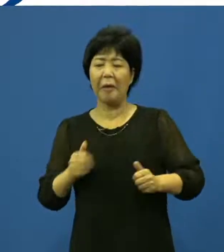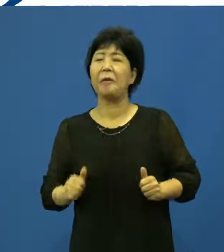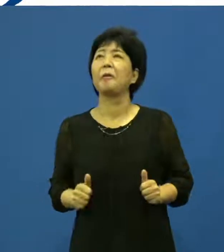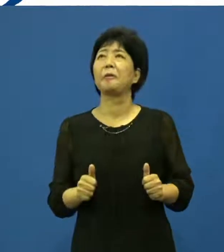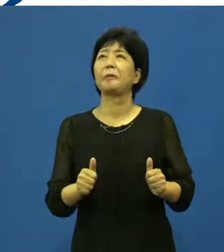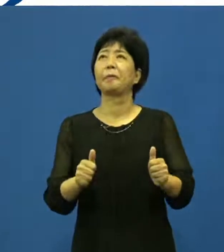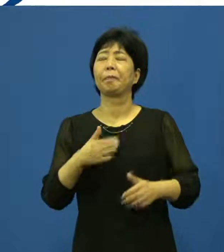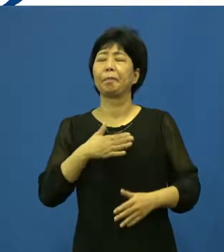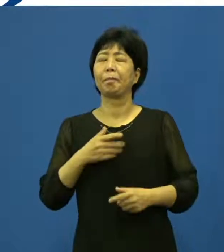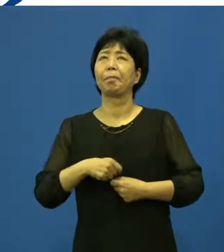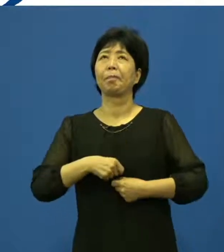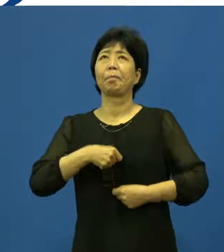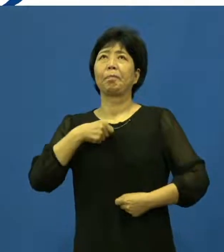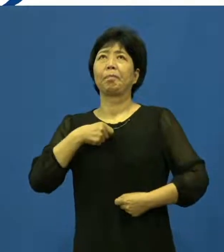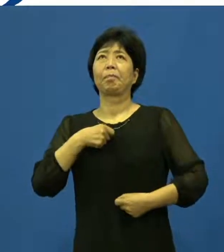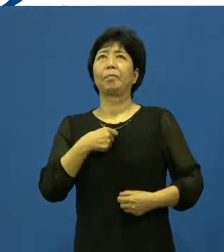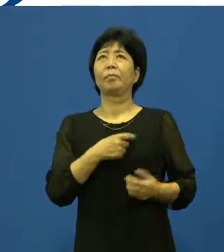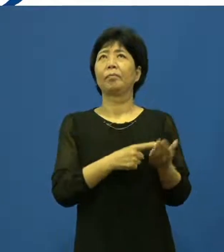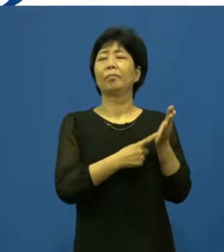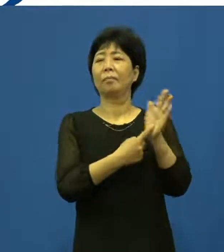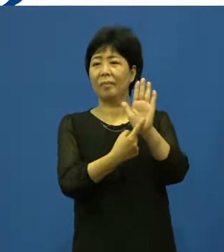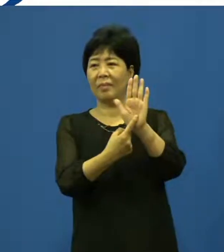의의가 됩니다.